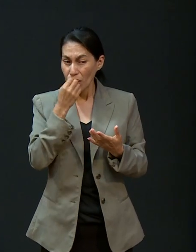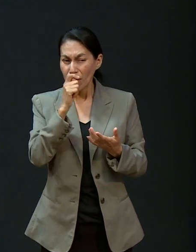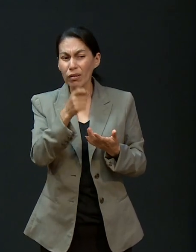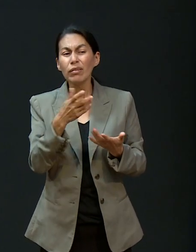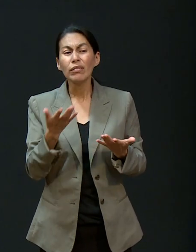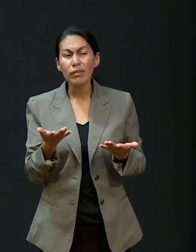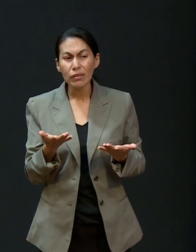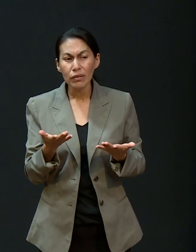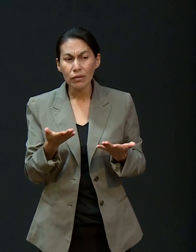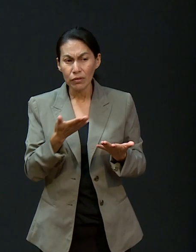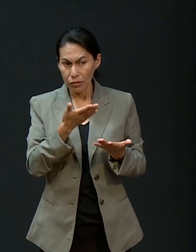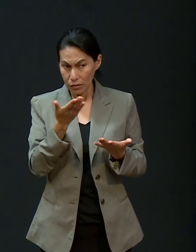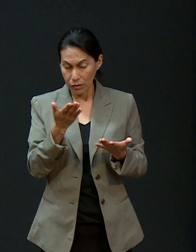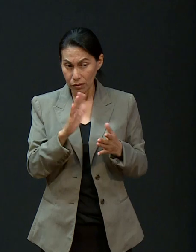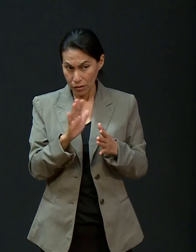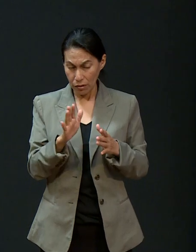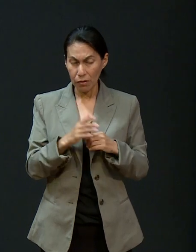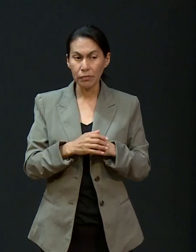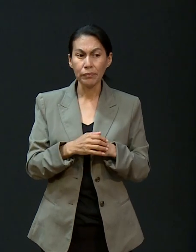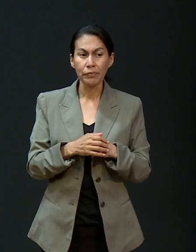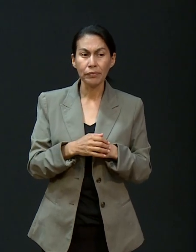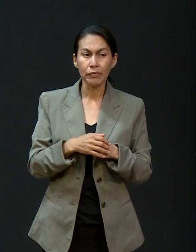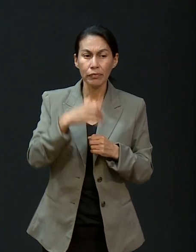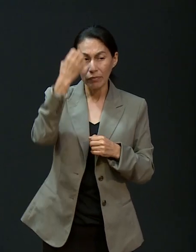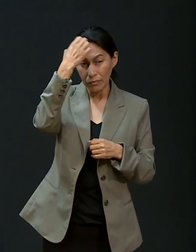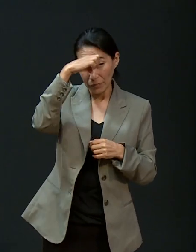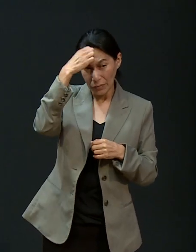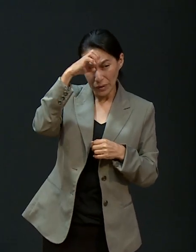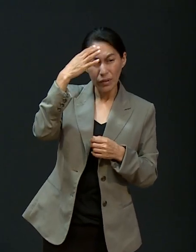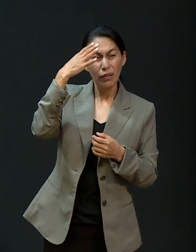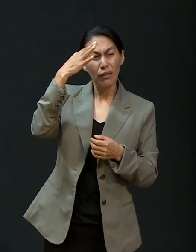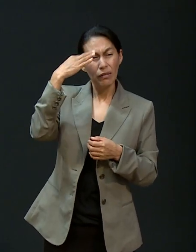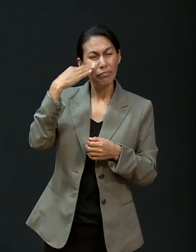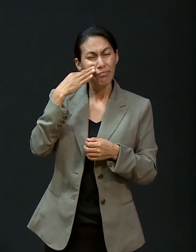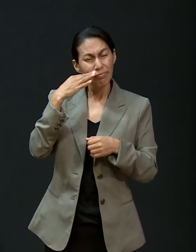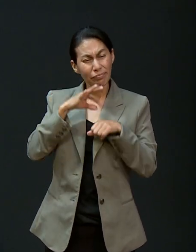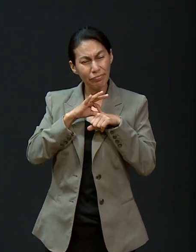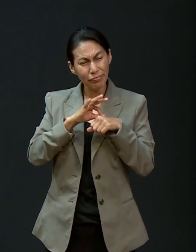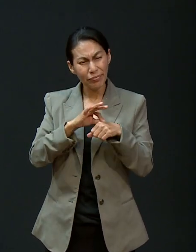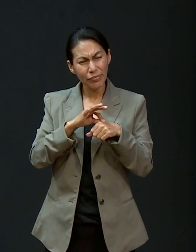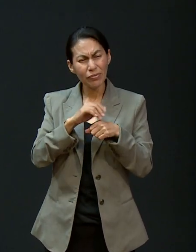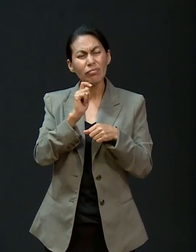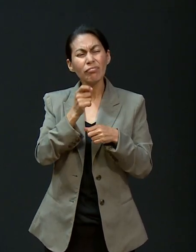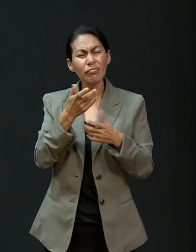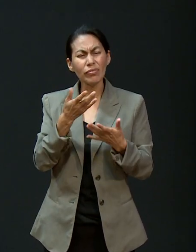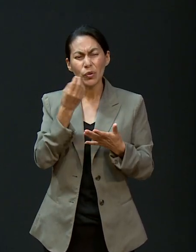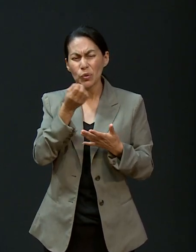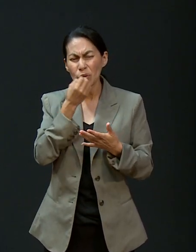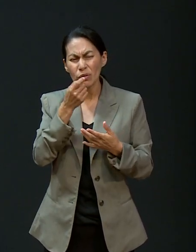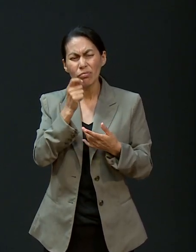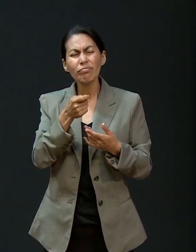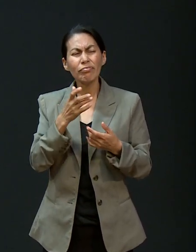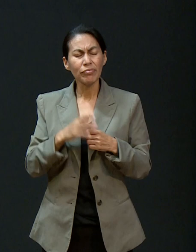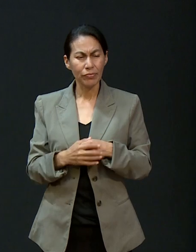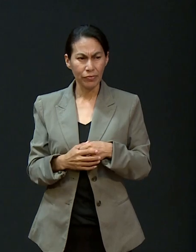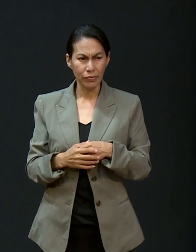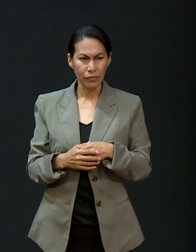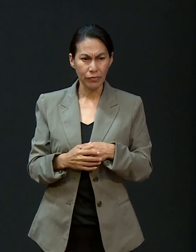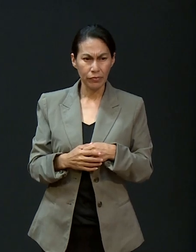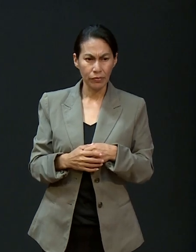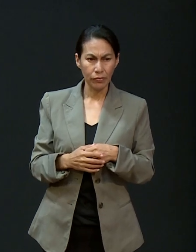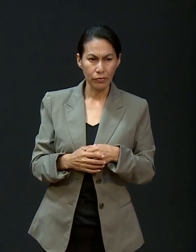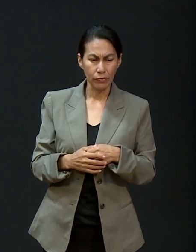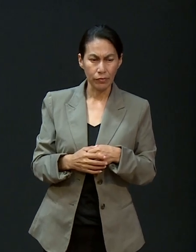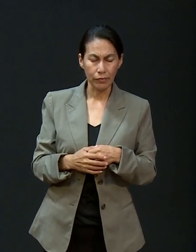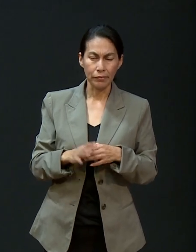ha llegado a ser ahora la oración para ustedes? Ya un poquito más experimentado en la vida, ¿qué ha llegado a